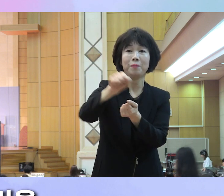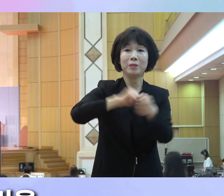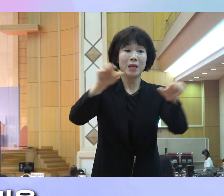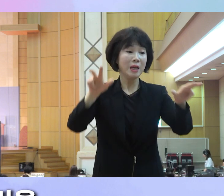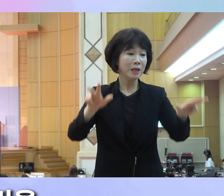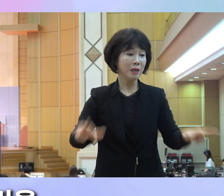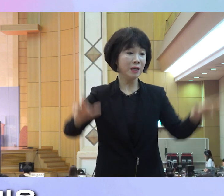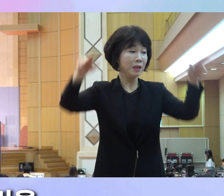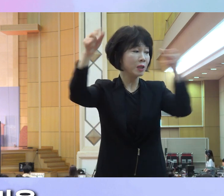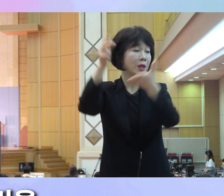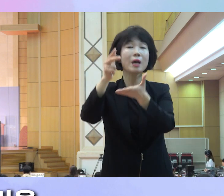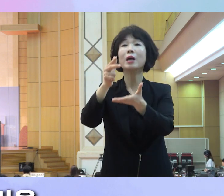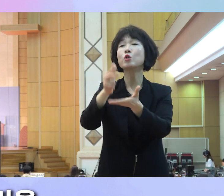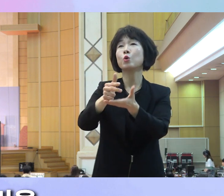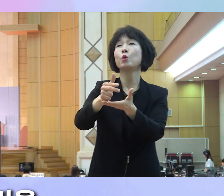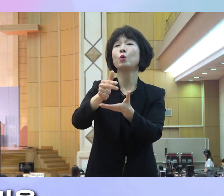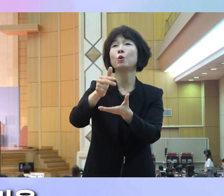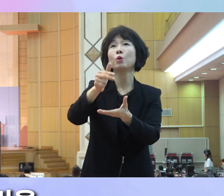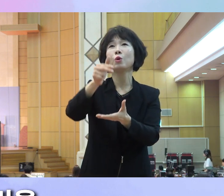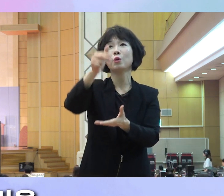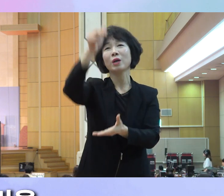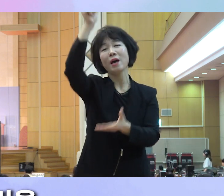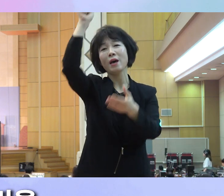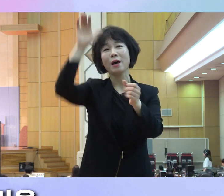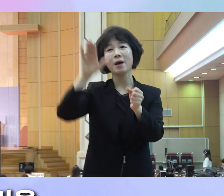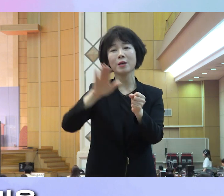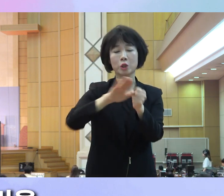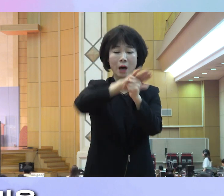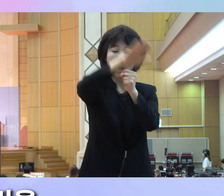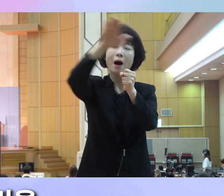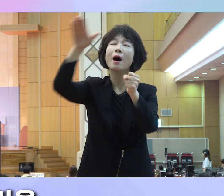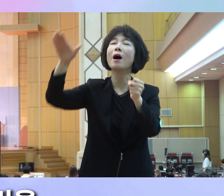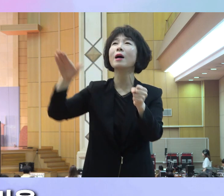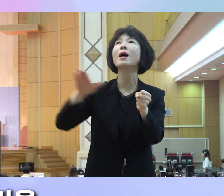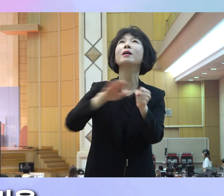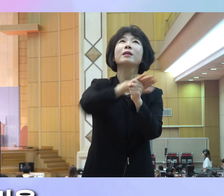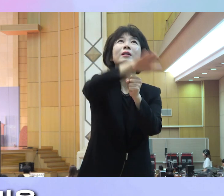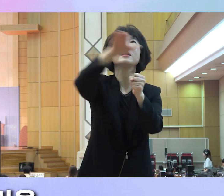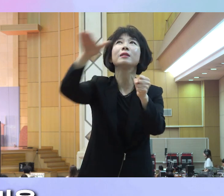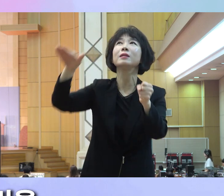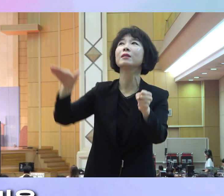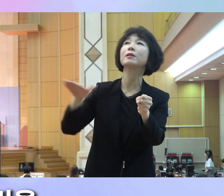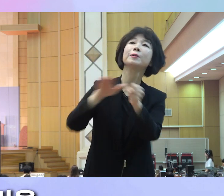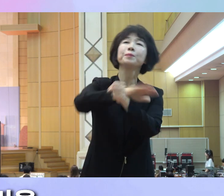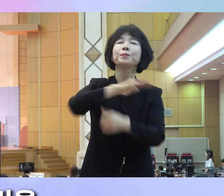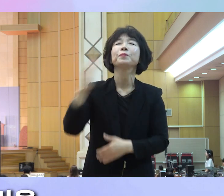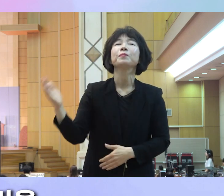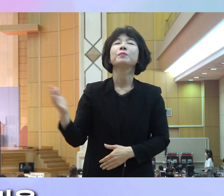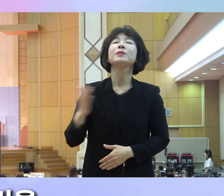씻겼네. 이제 주의 사랑이